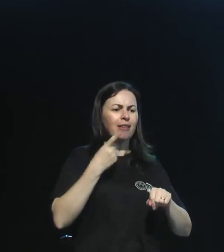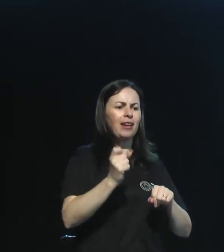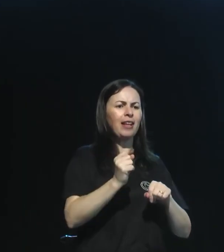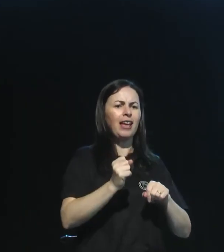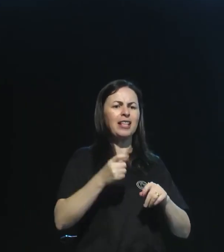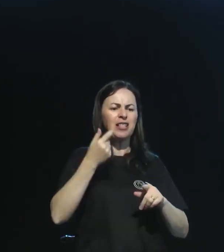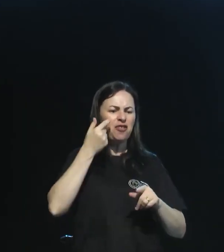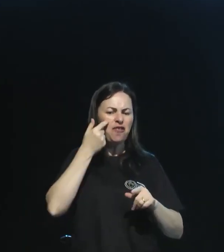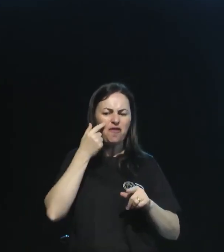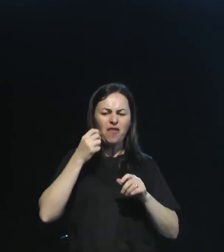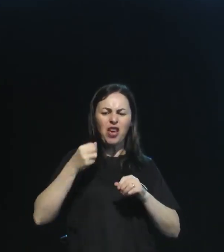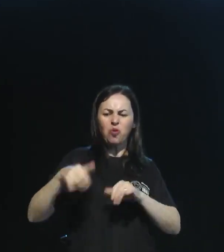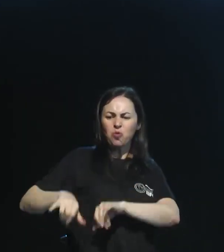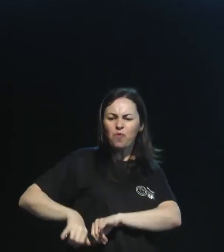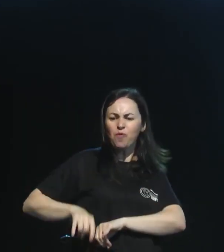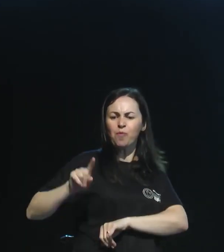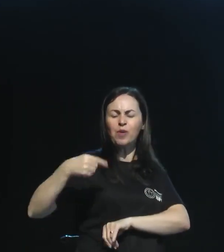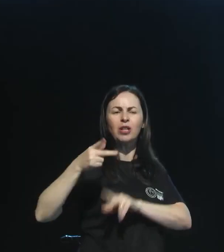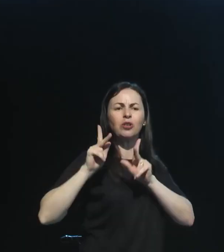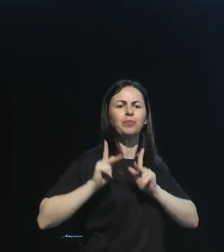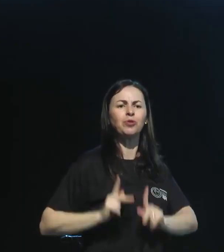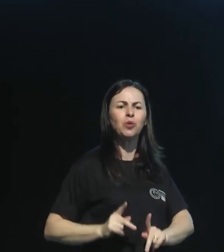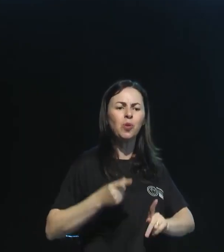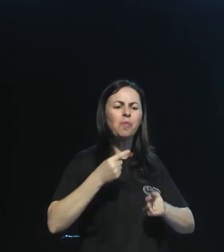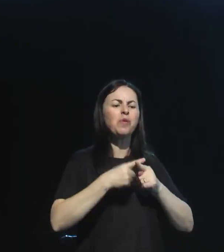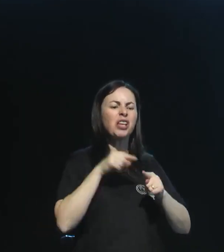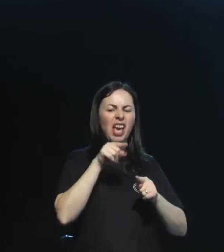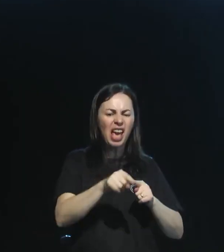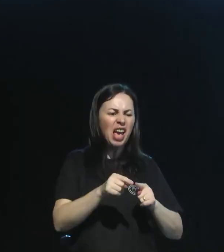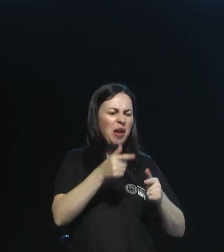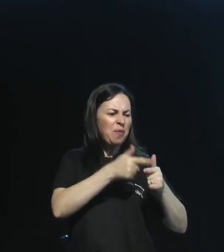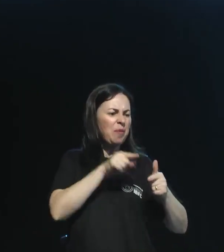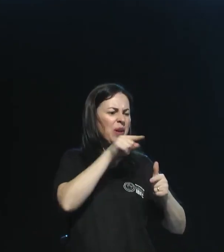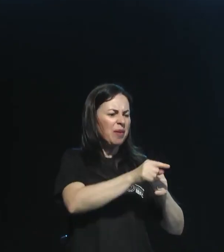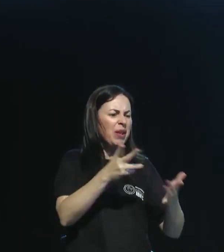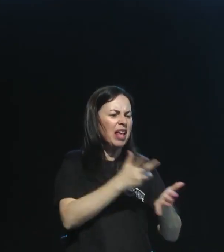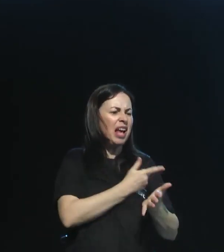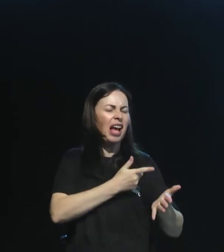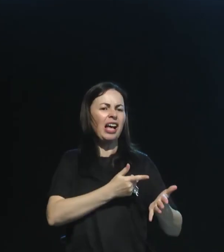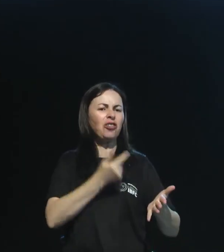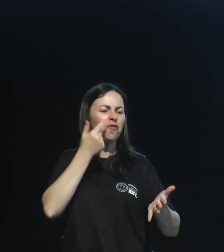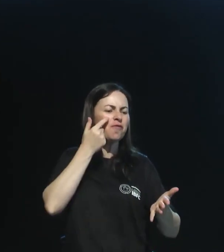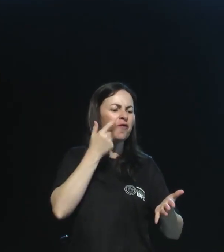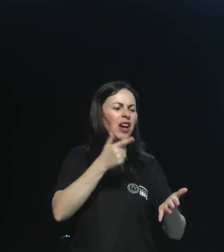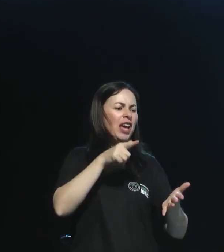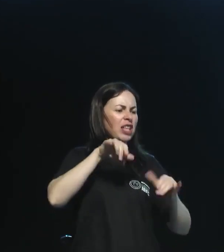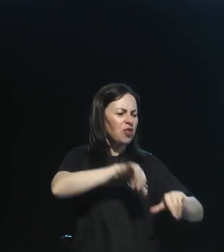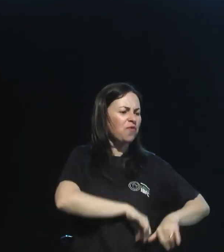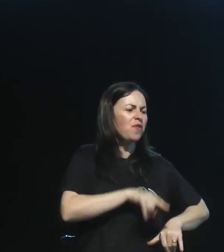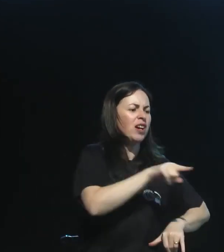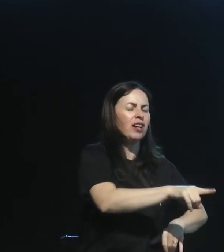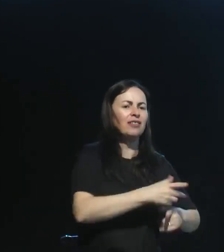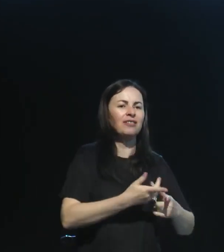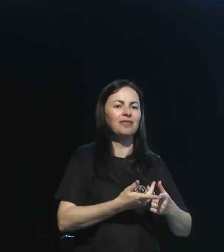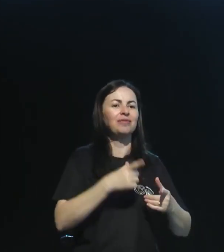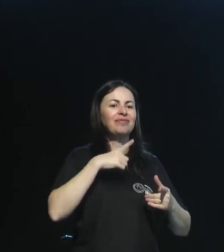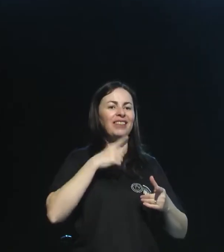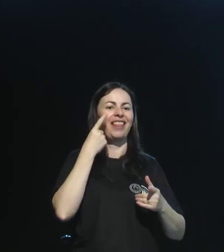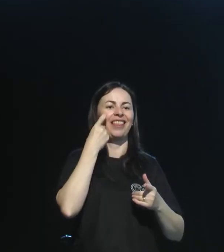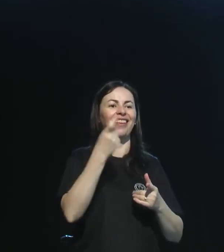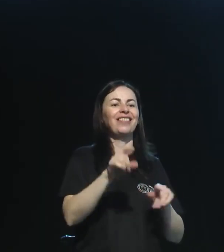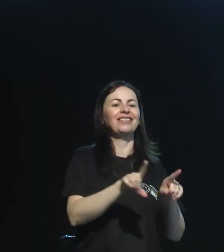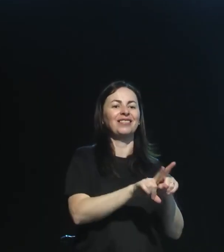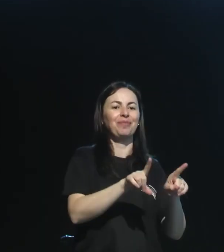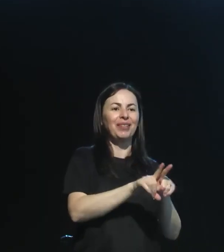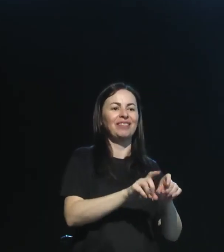machucar alguém, de ralar com alguém, de ferrar com alguém. E